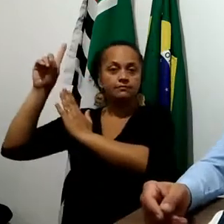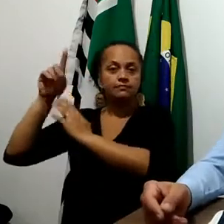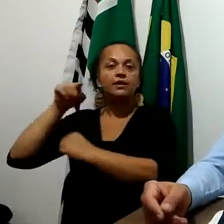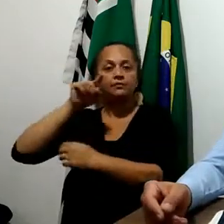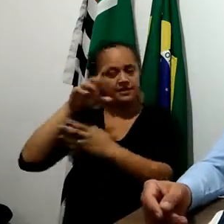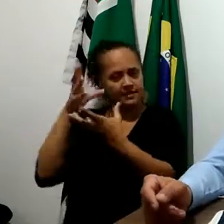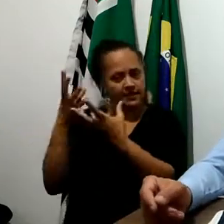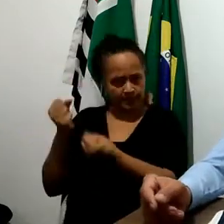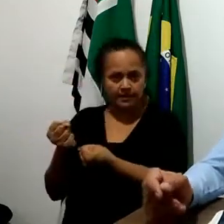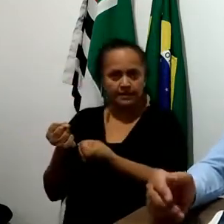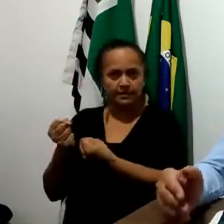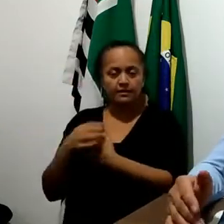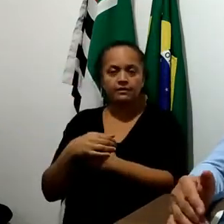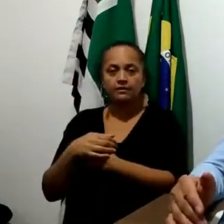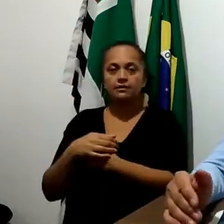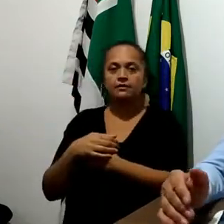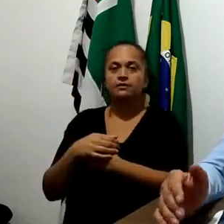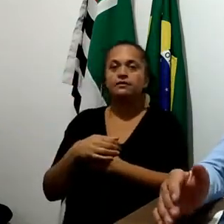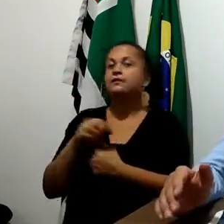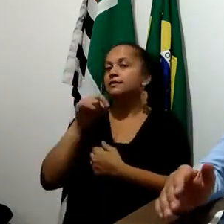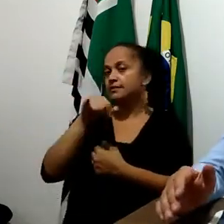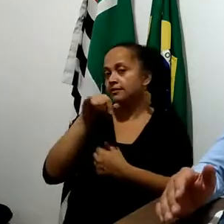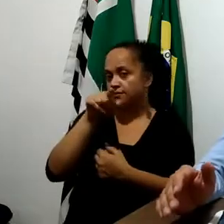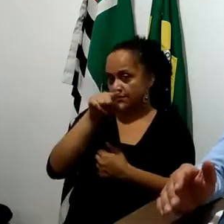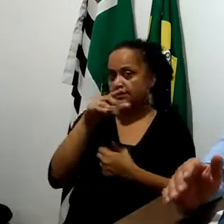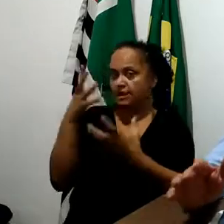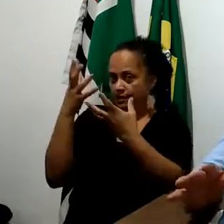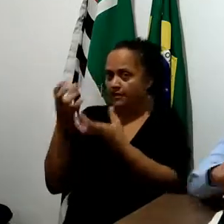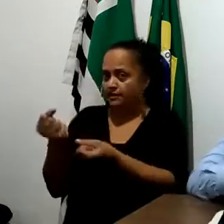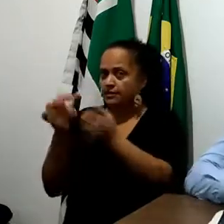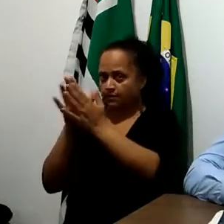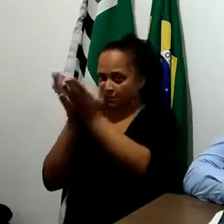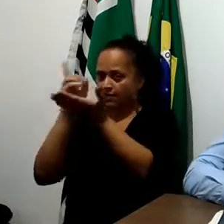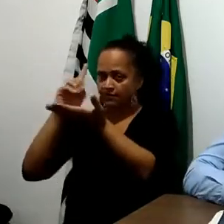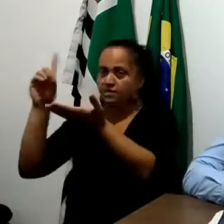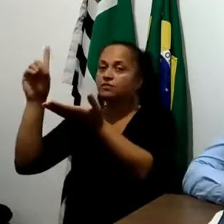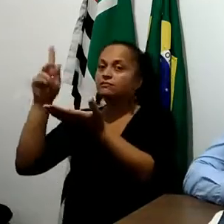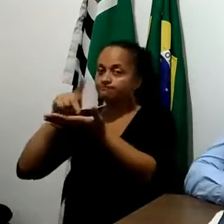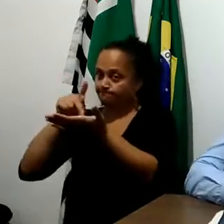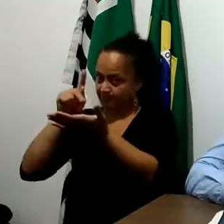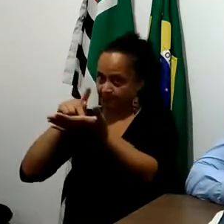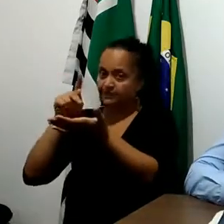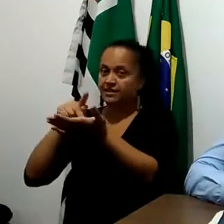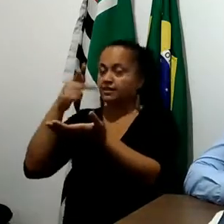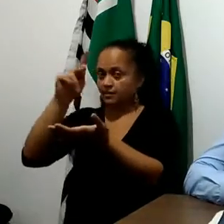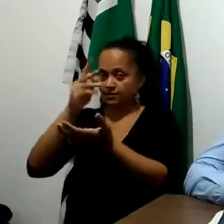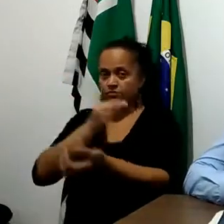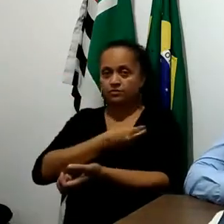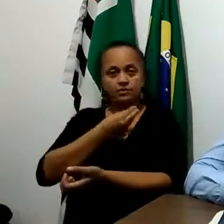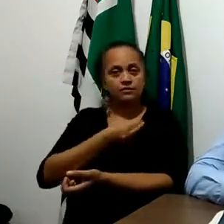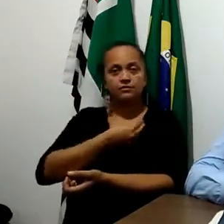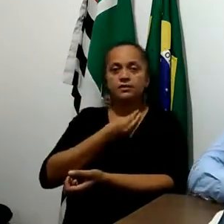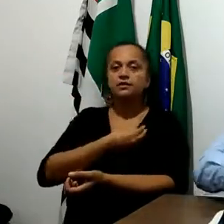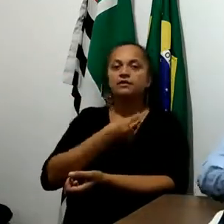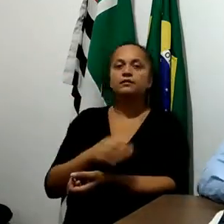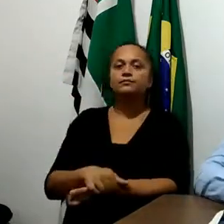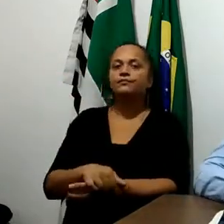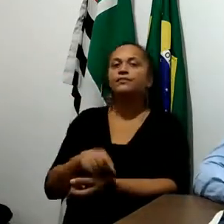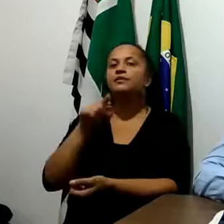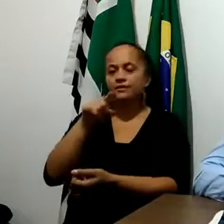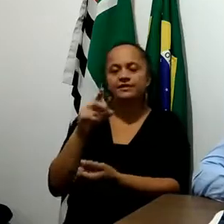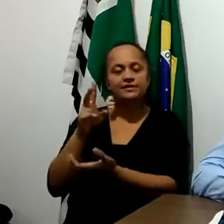Se você aceitar a palavra de Deus como verdade soberana sobre a tua vida, com certeza você